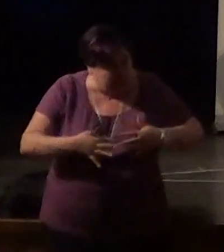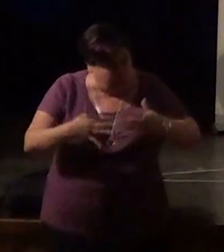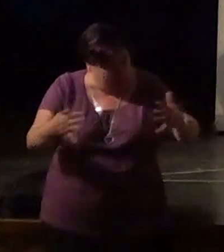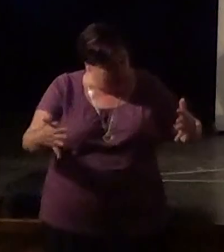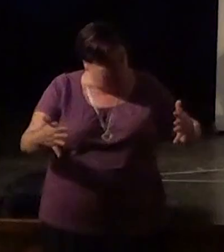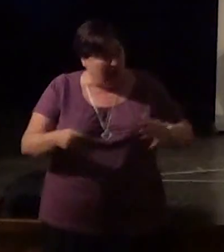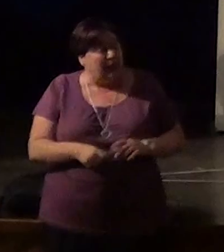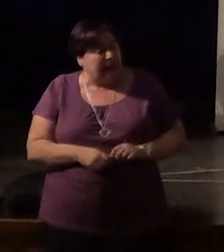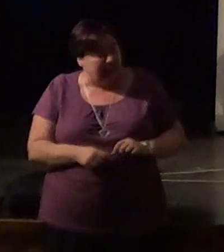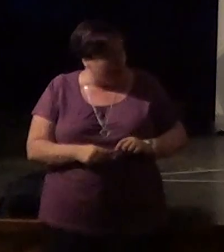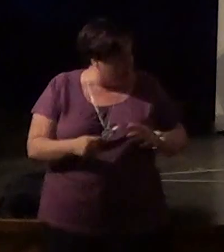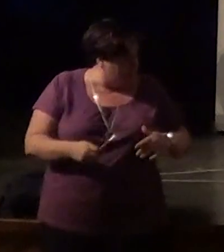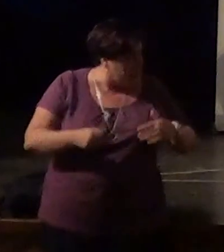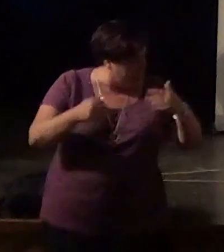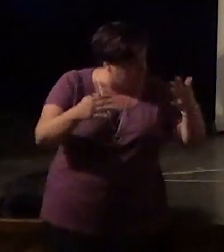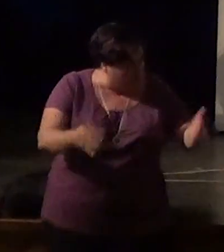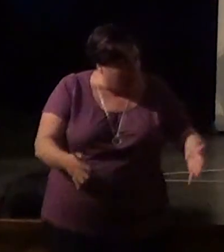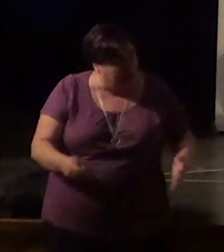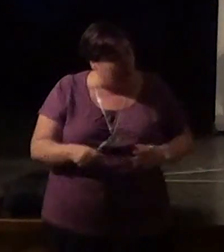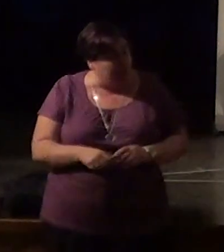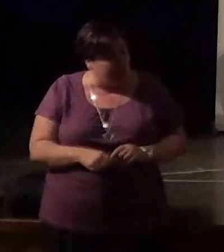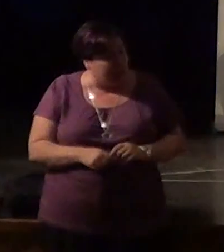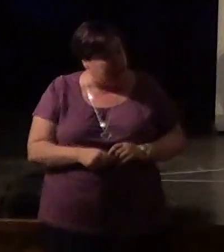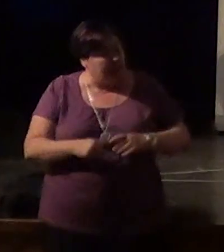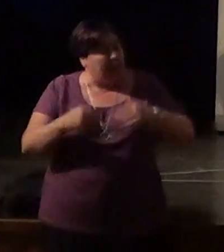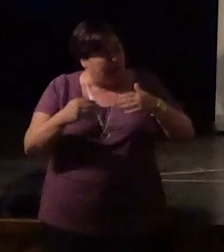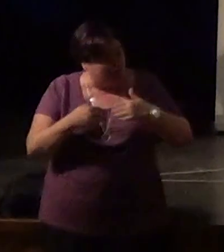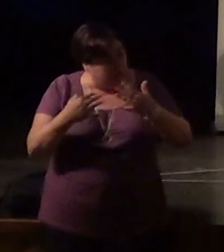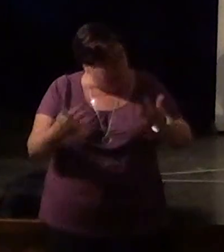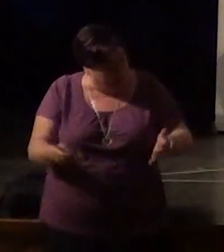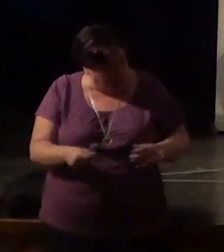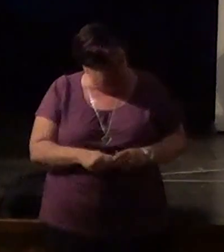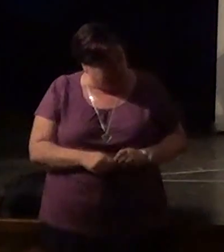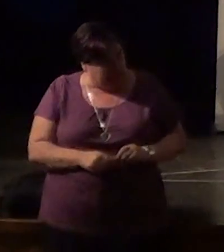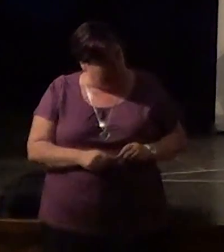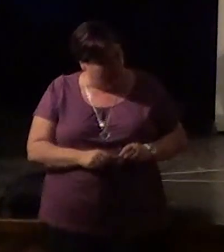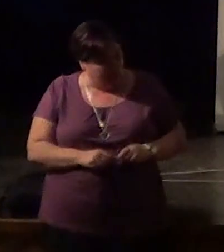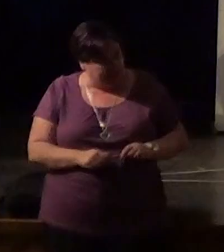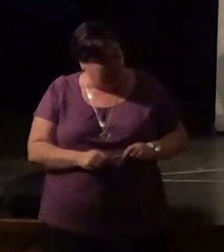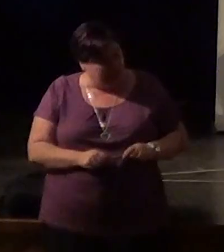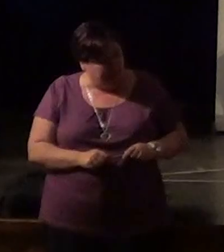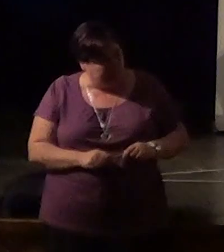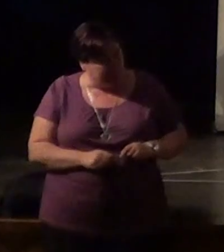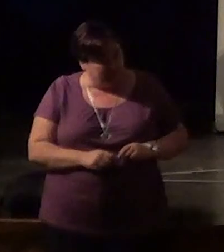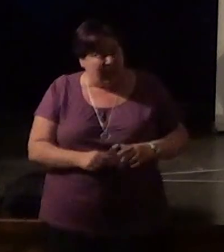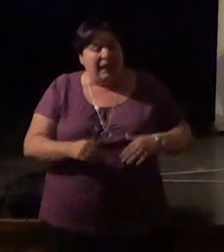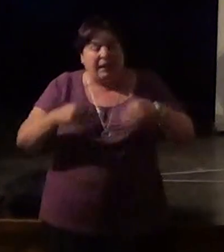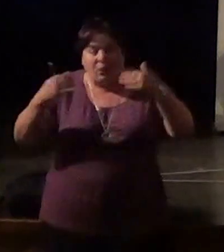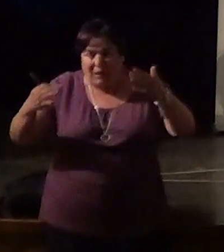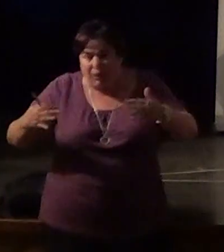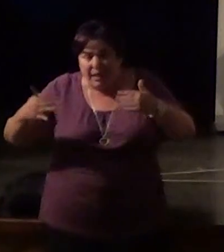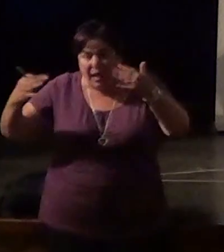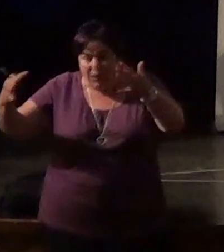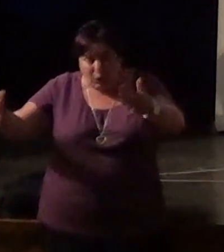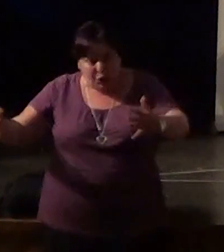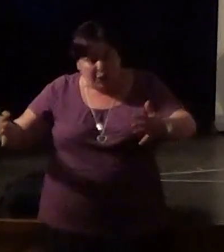además le dicen que es el candidato número uno de Extremadura, es Arias Cañete, que es el que acaba de joder todo el tema del tabaco en